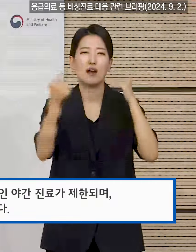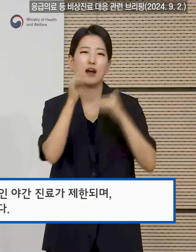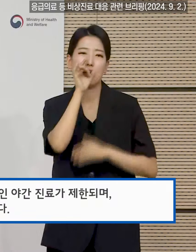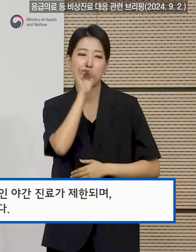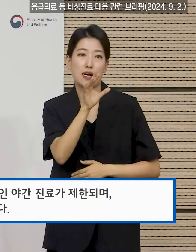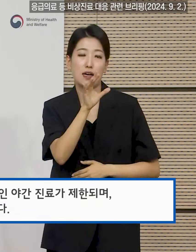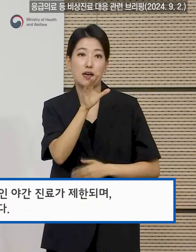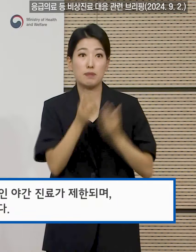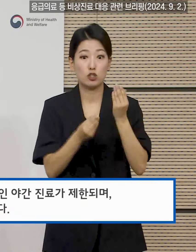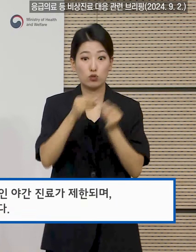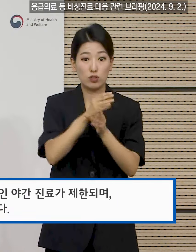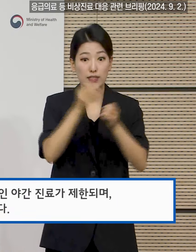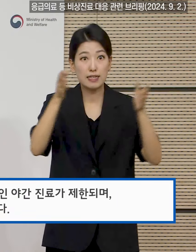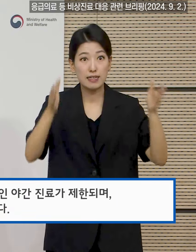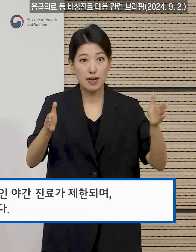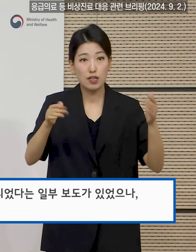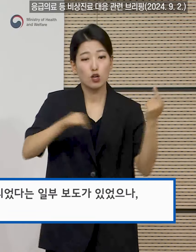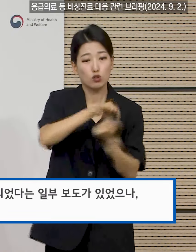정상 운영 예정입니다.